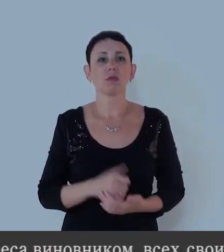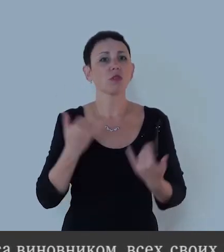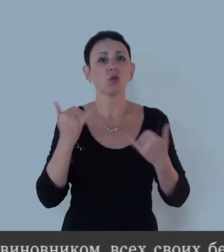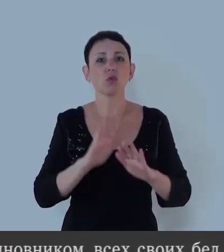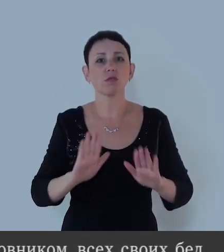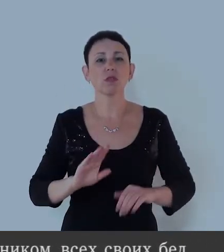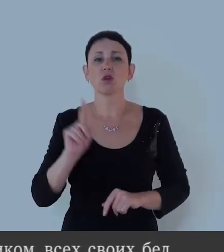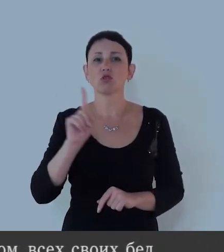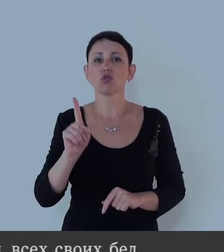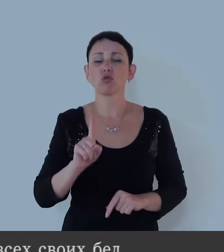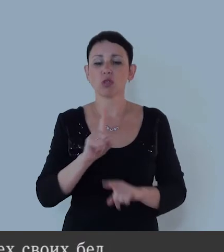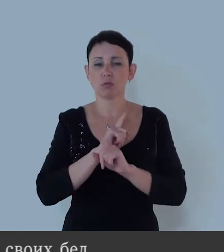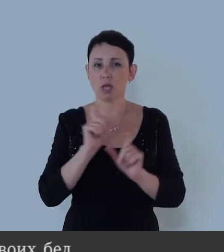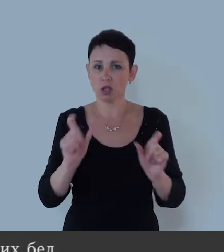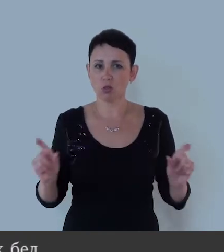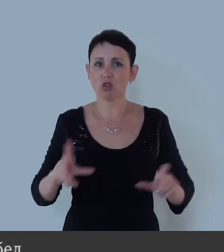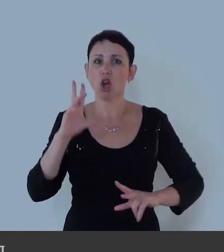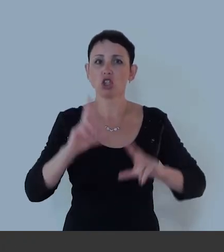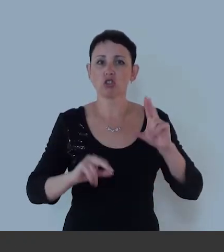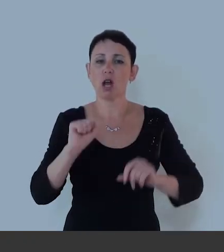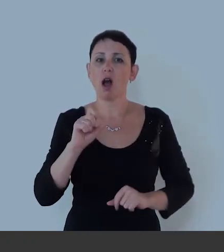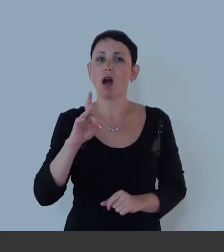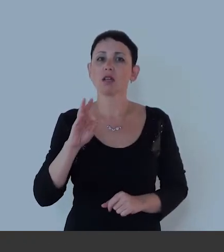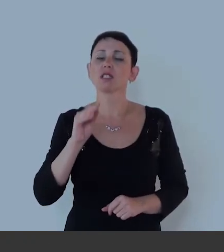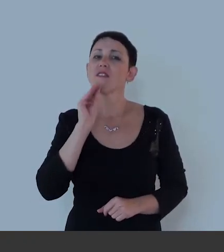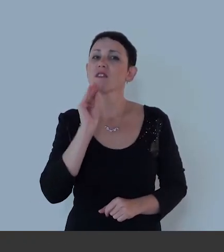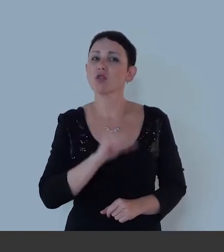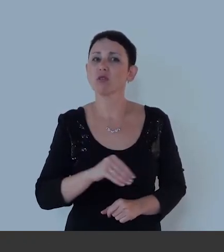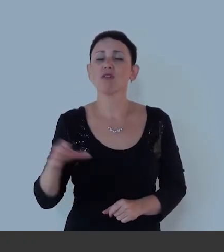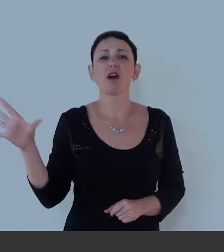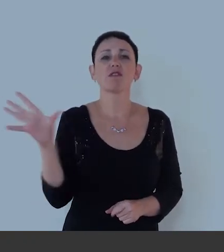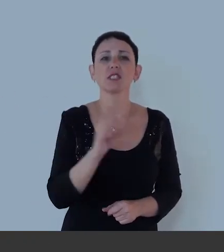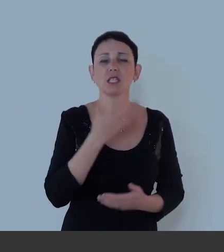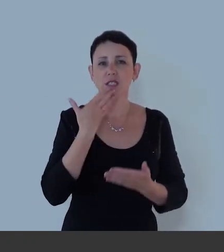Неудивительно, что смертные считали Ареса виновником всех своих бед.